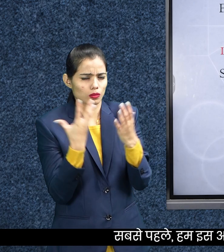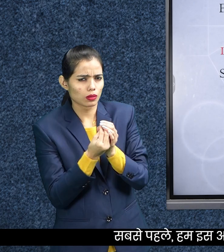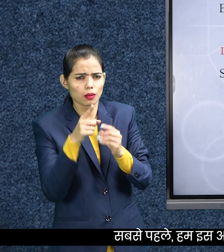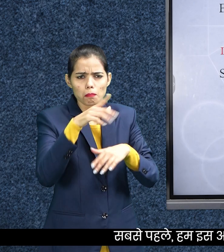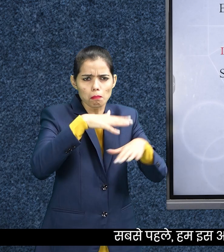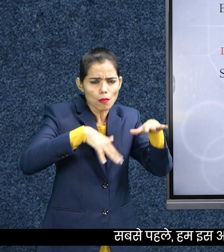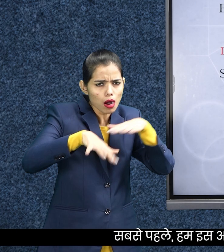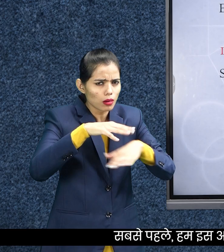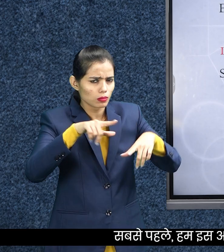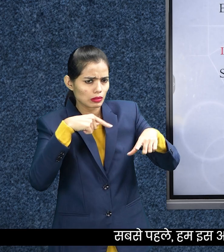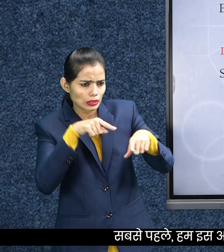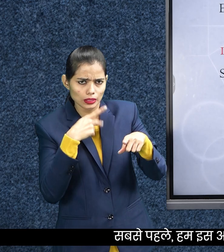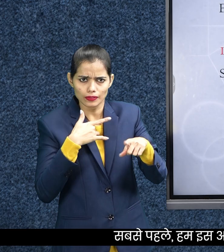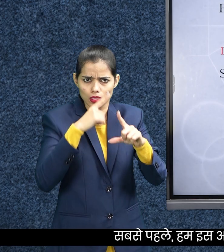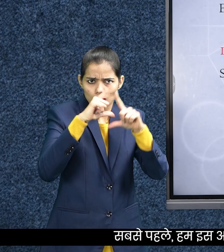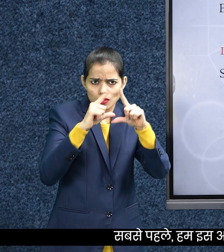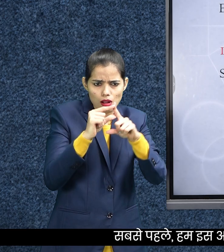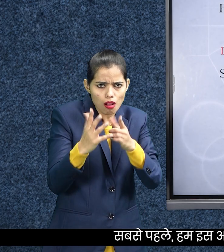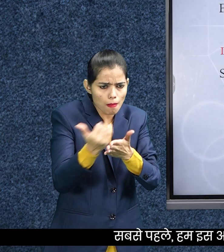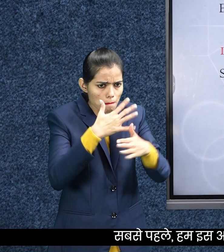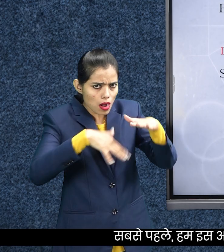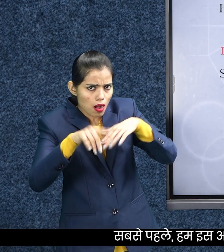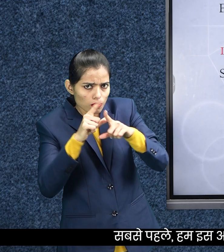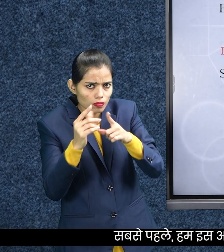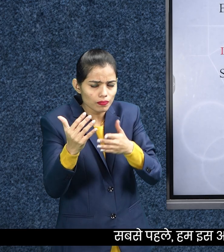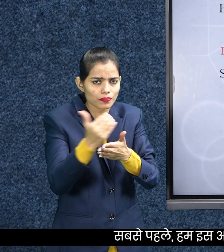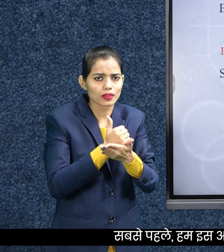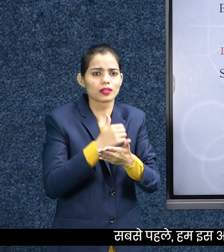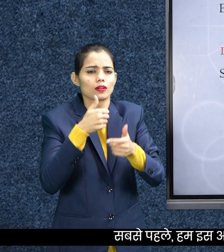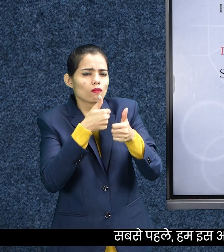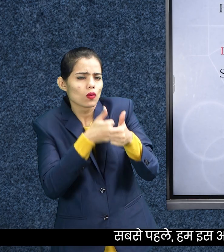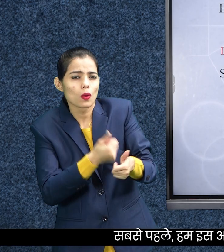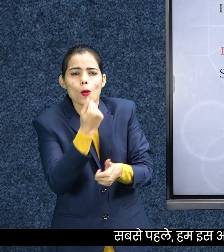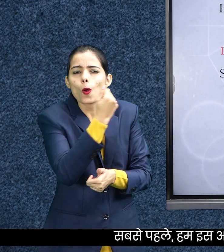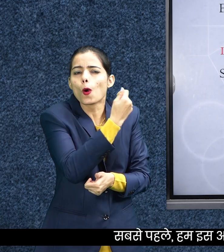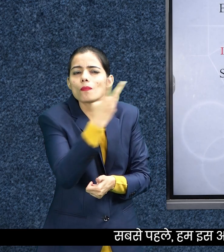सबसे पहले हम इस अंकड़ों को निम्नलिखित रूप में व्यवस्थित करते हैं।